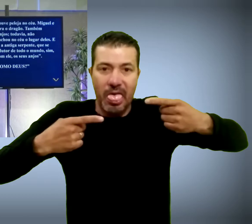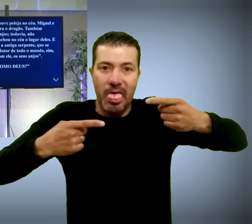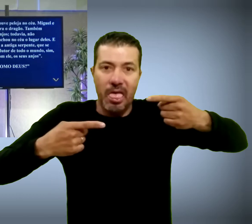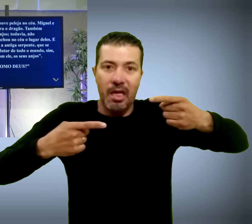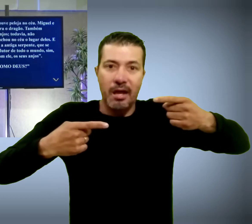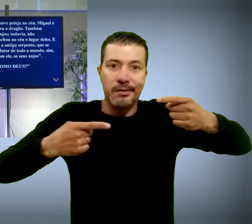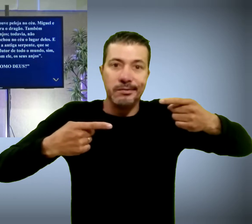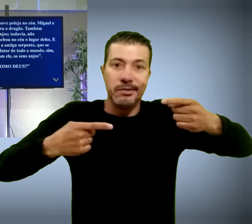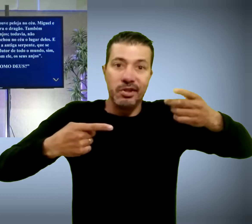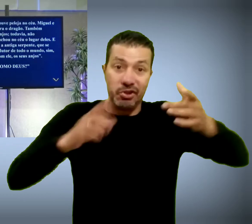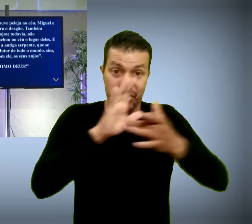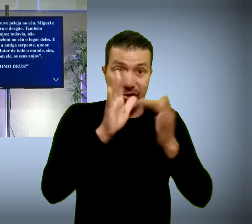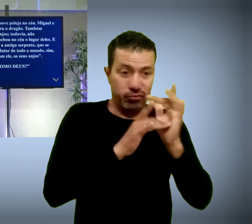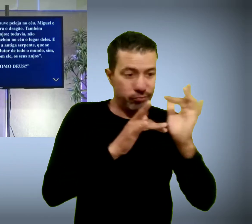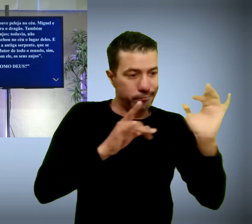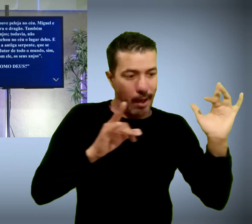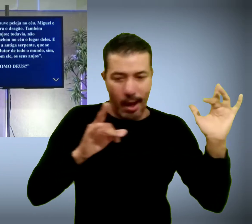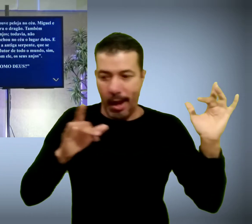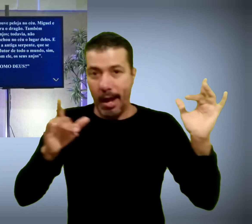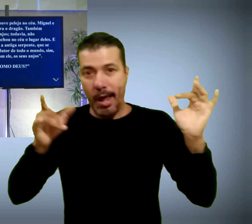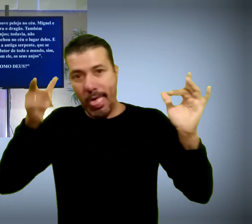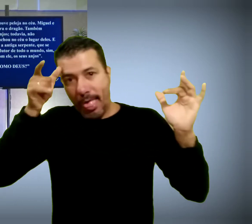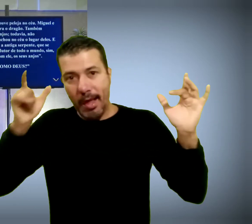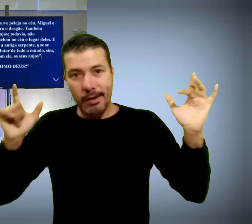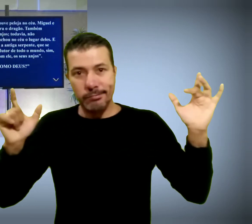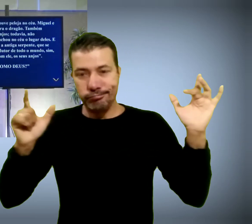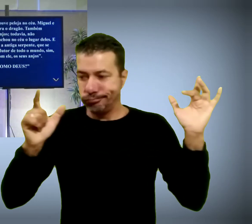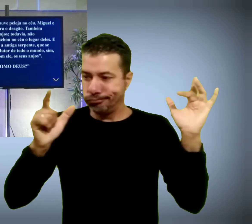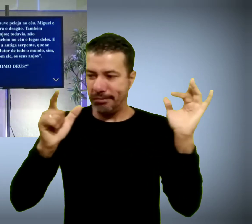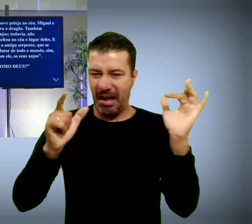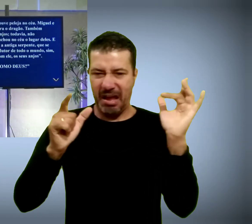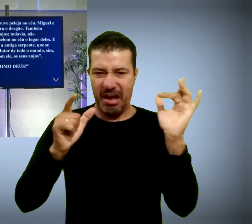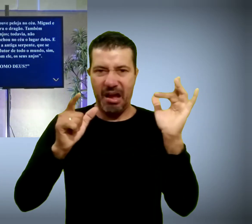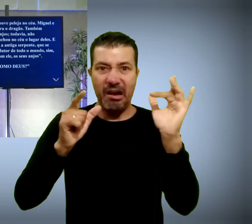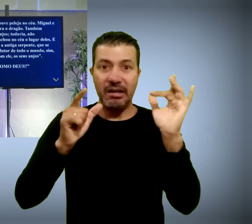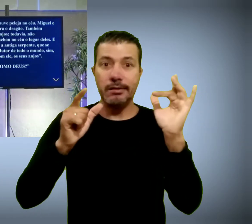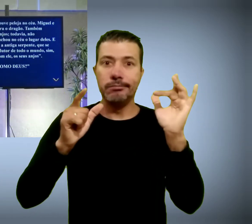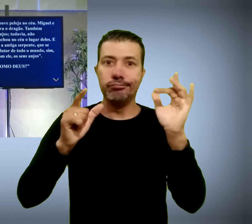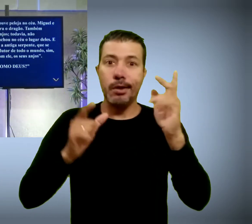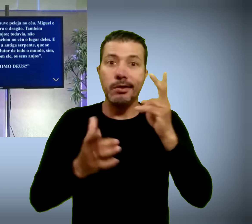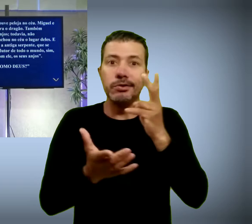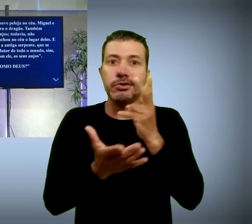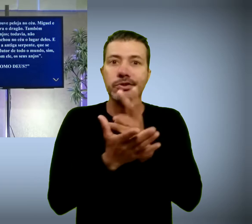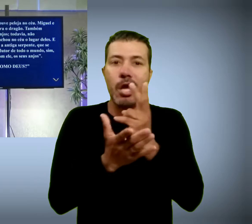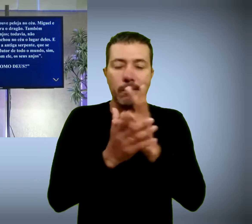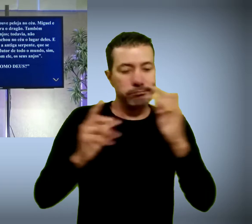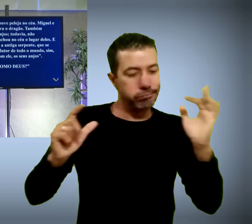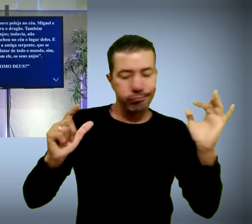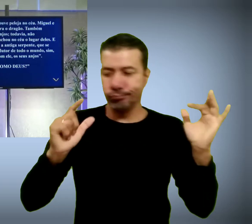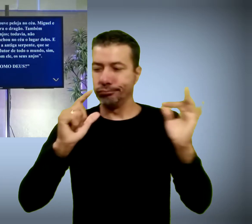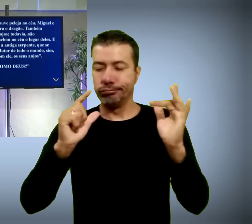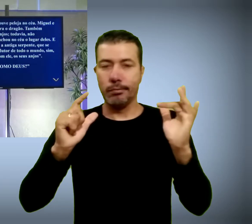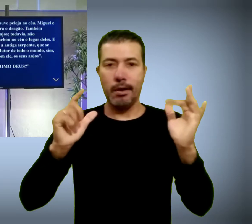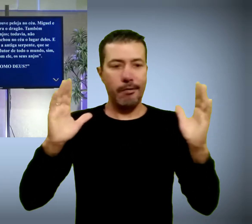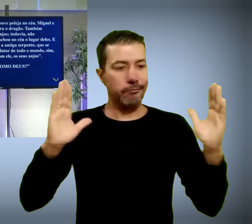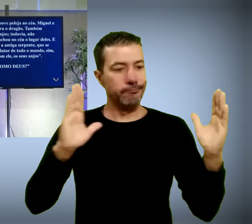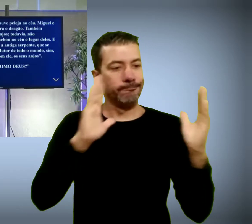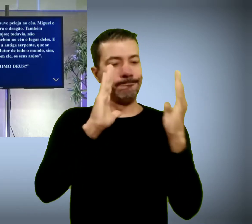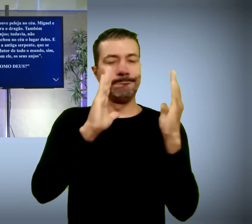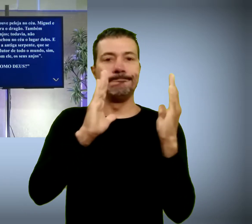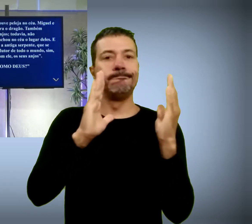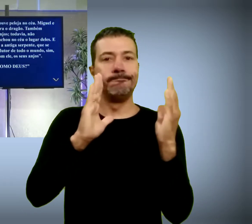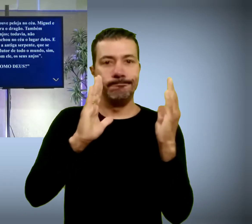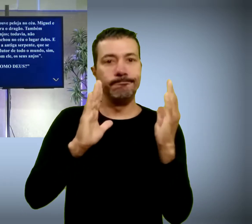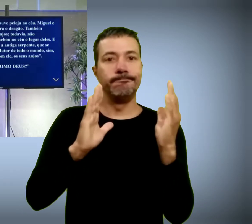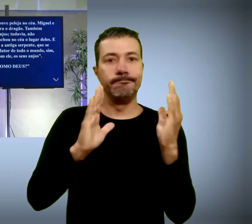pessoalmente. Nas passagens bíblicas onde Jesus se apresenta como Miguel, ele está sempre face a face com Satanás, numa